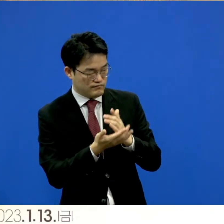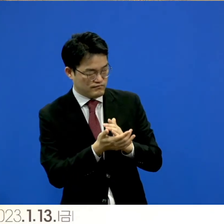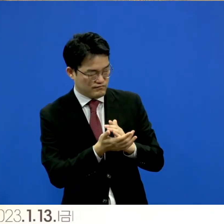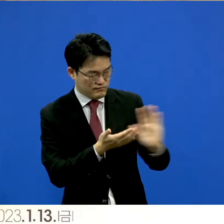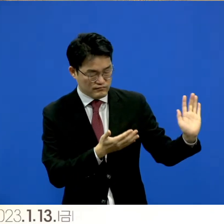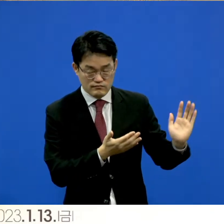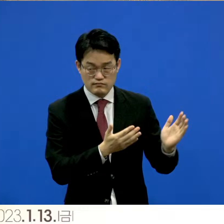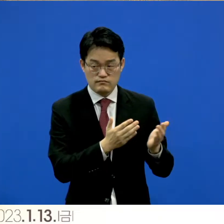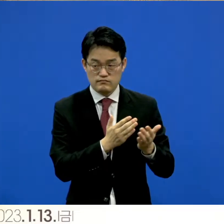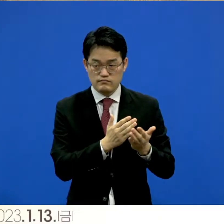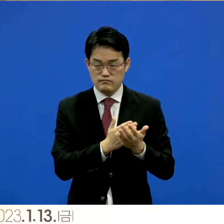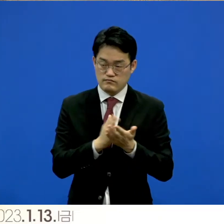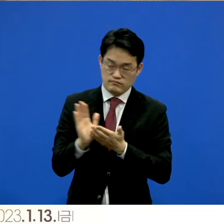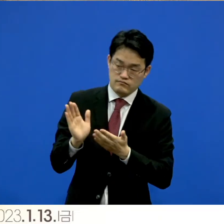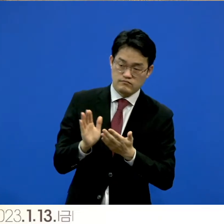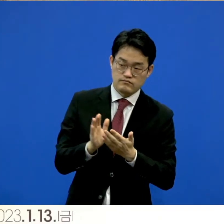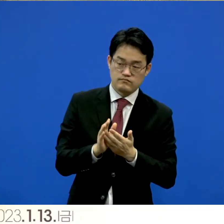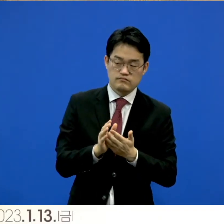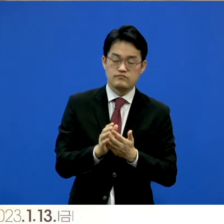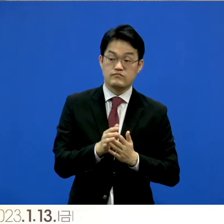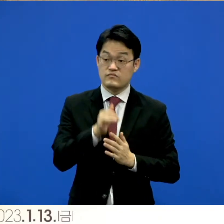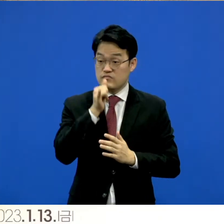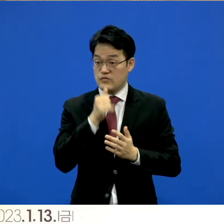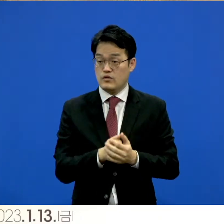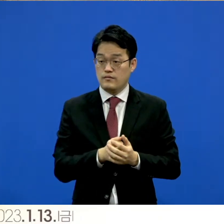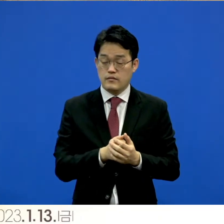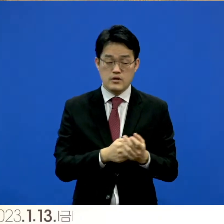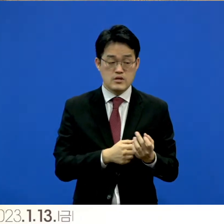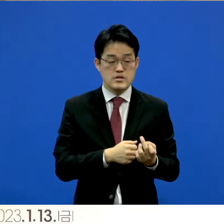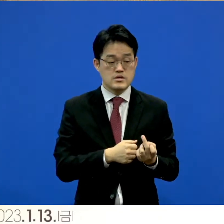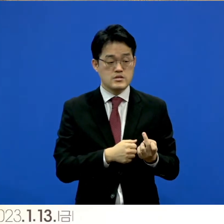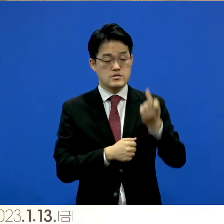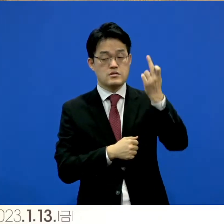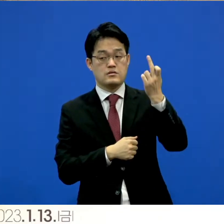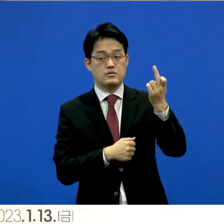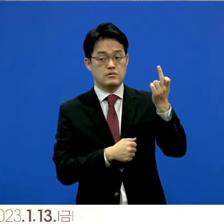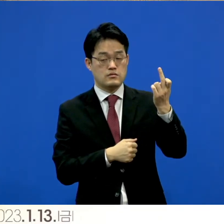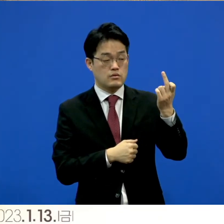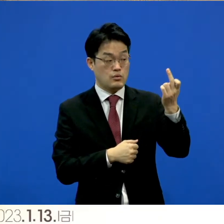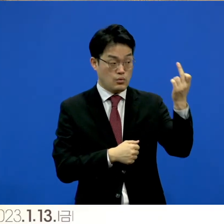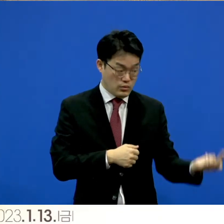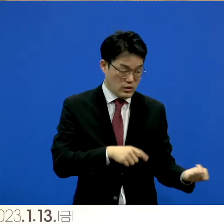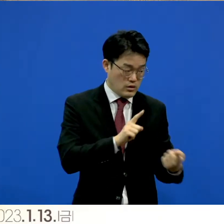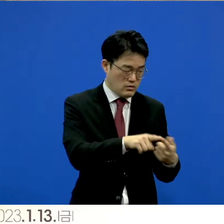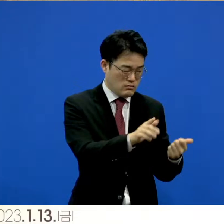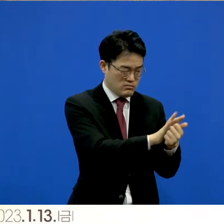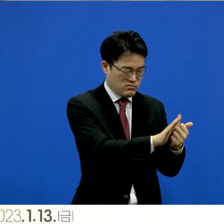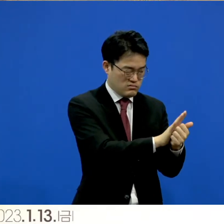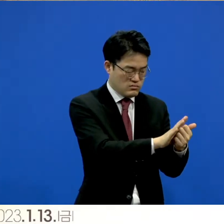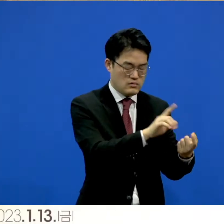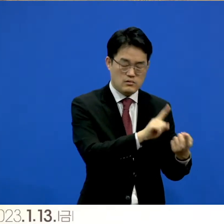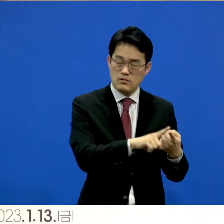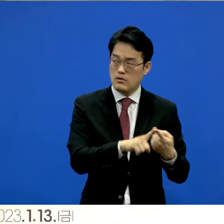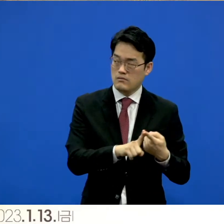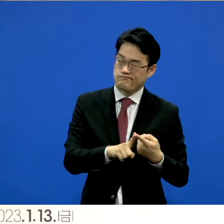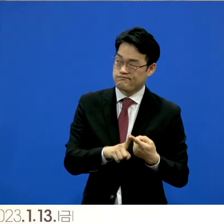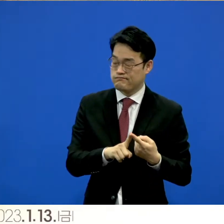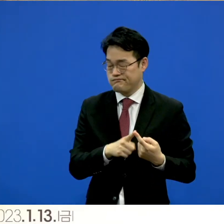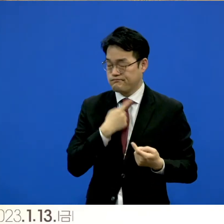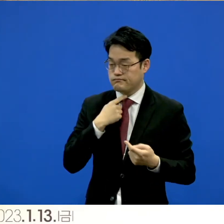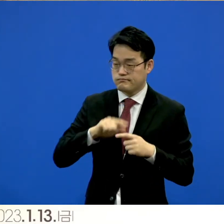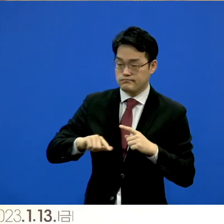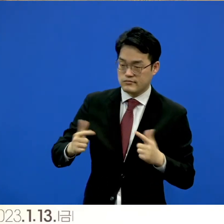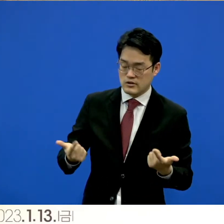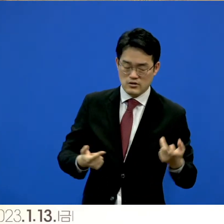큰아들은 아버지의 환대를 못마땅해 했습니다. 그런 동생에 대한 기억이 나쁜 것만 있습니다. 장녀들과